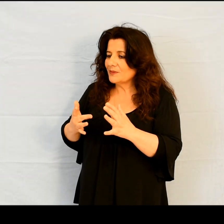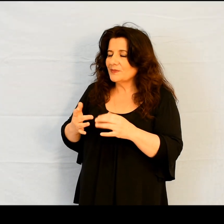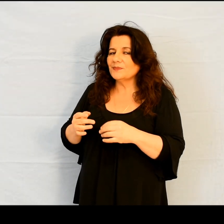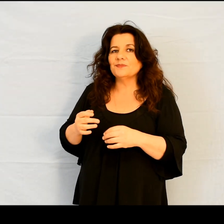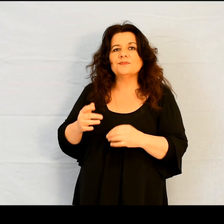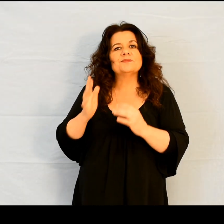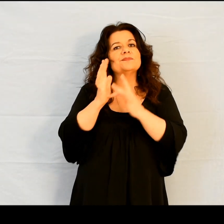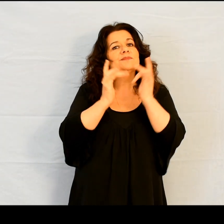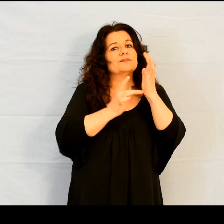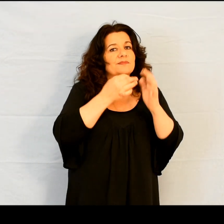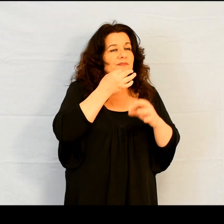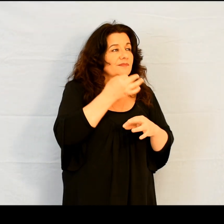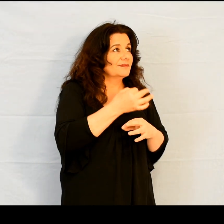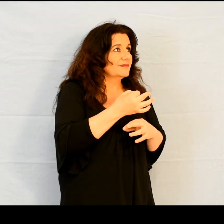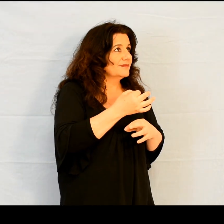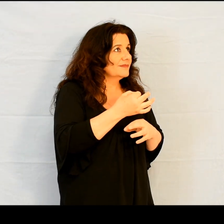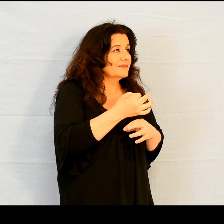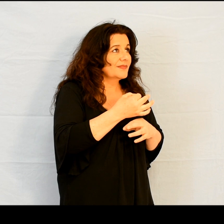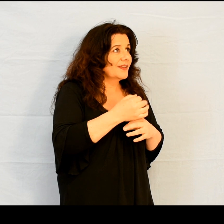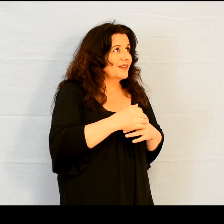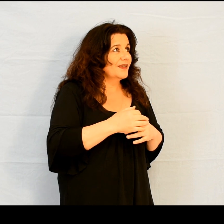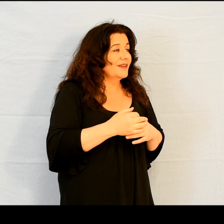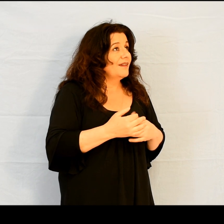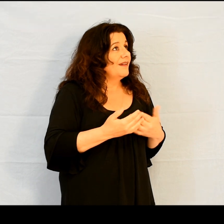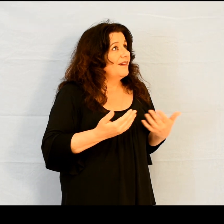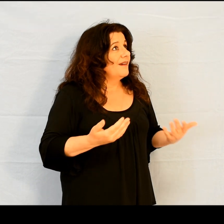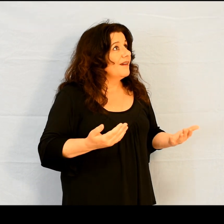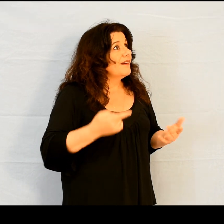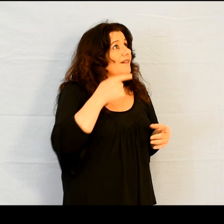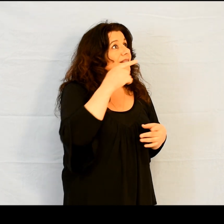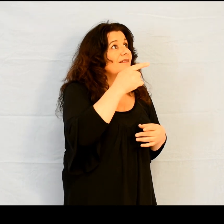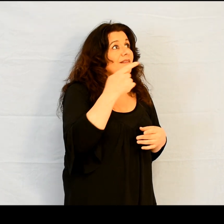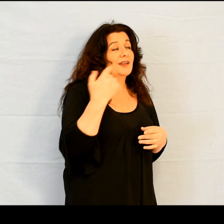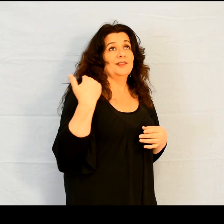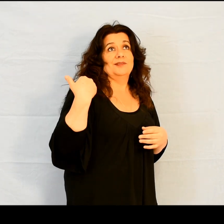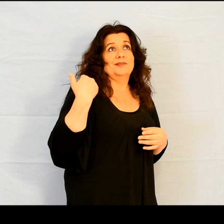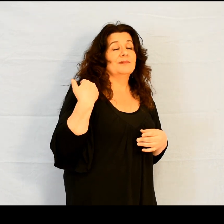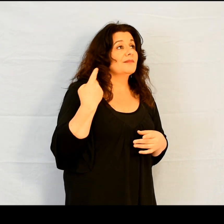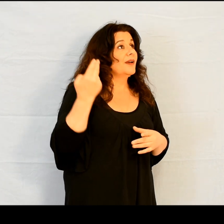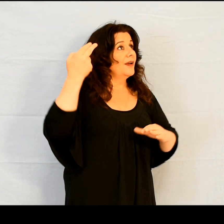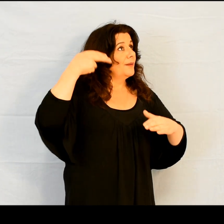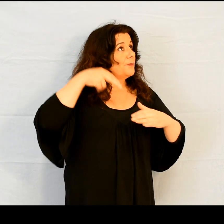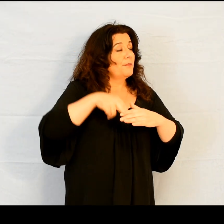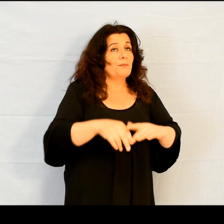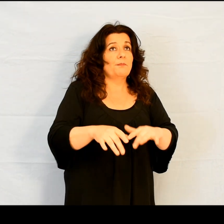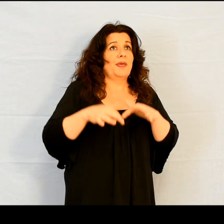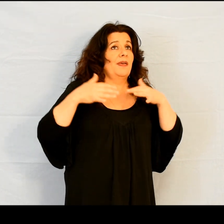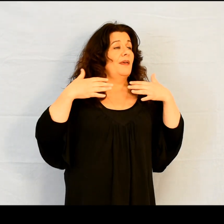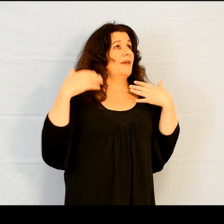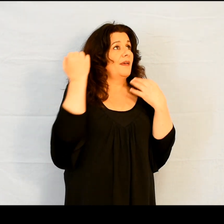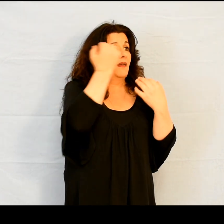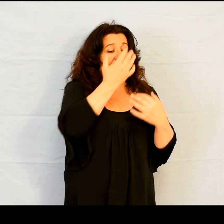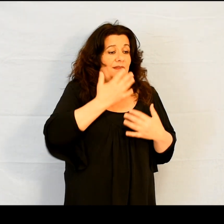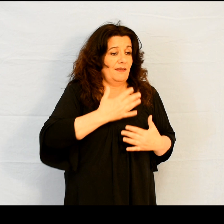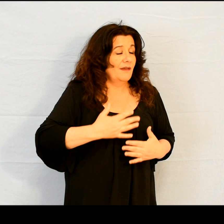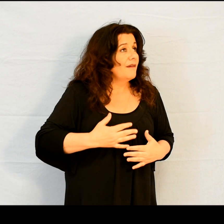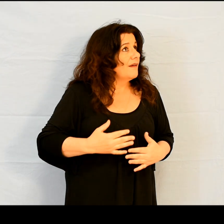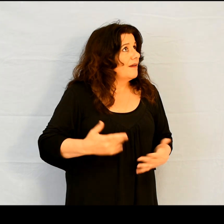Jésus lui dit : « Quand on vient de prendre un bain, on n'a pas besoin de se